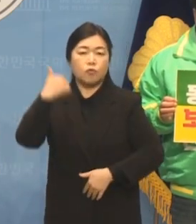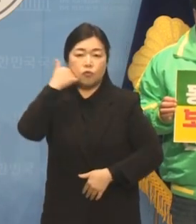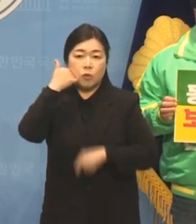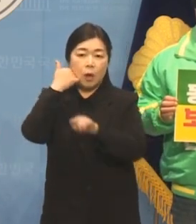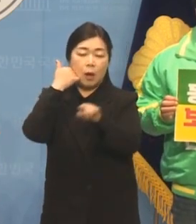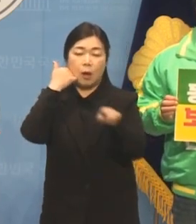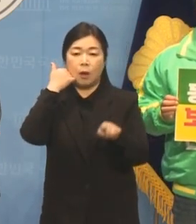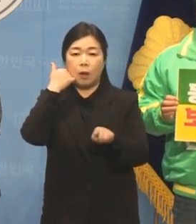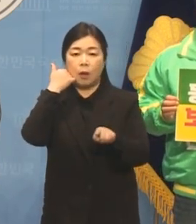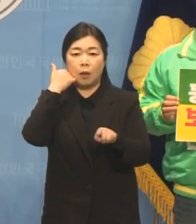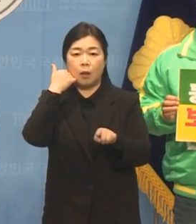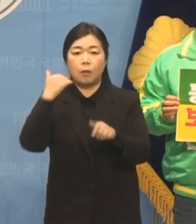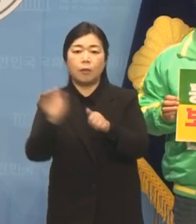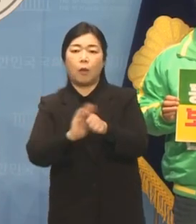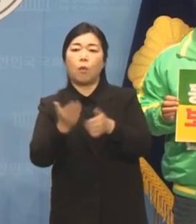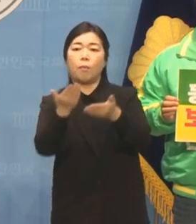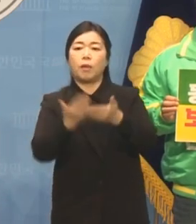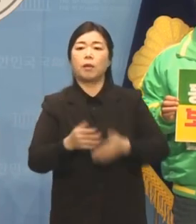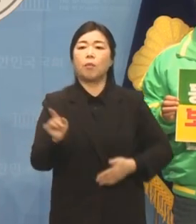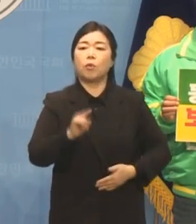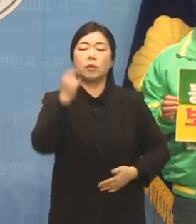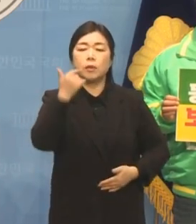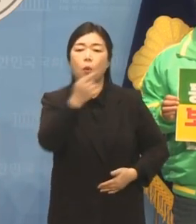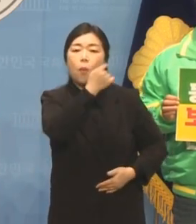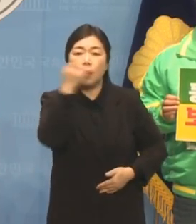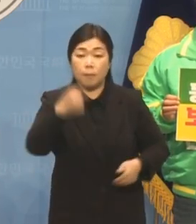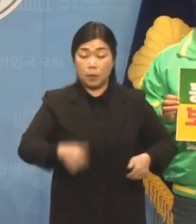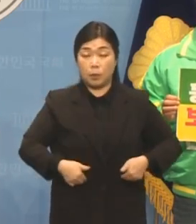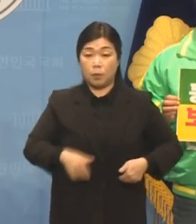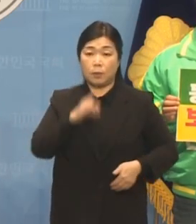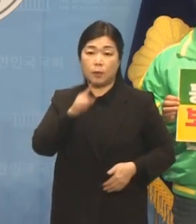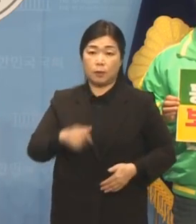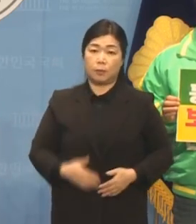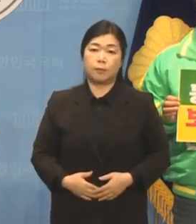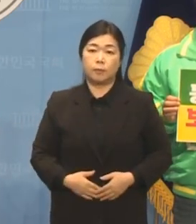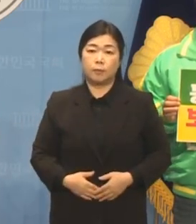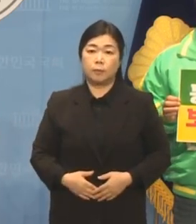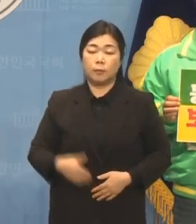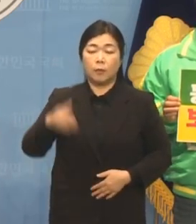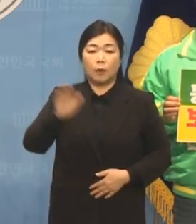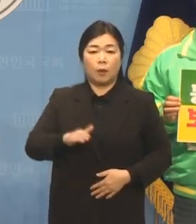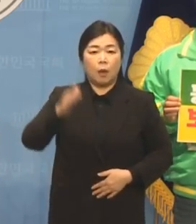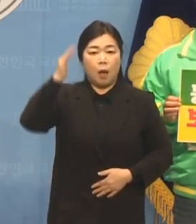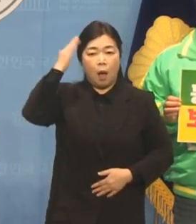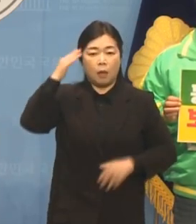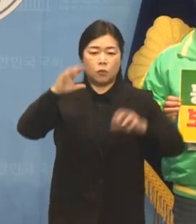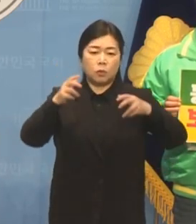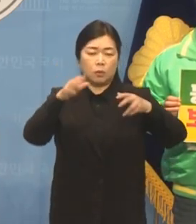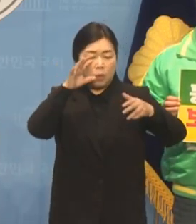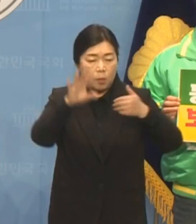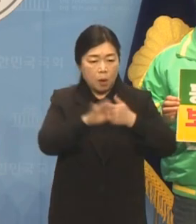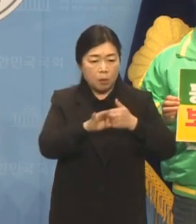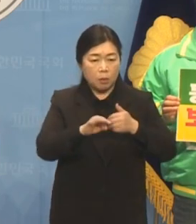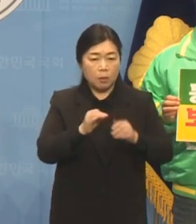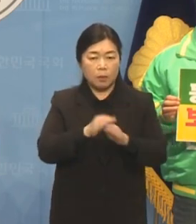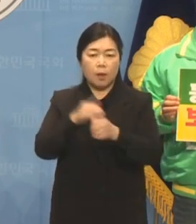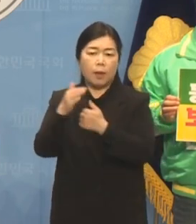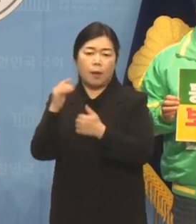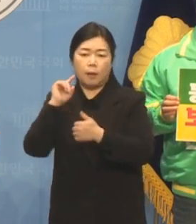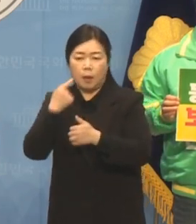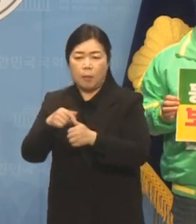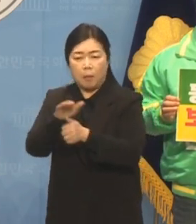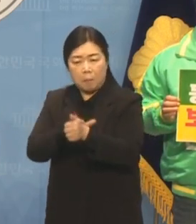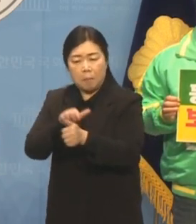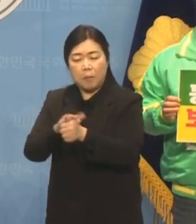말인 것 같습니다. 지금 한국에서 동물은 굉장히 참혹한 현실에 많이 있습니다. 우리는